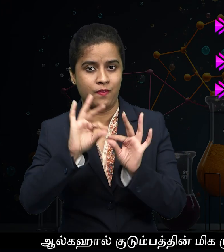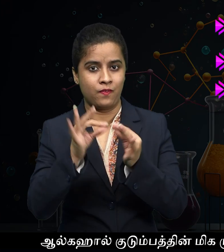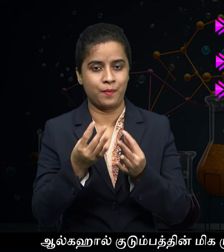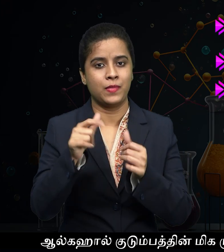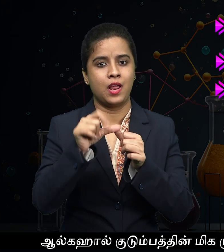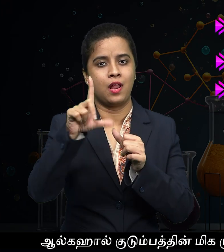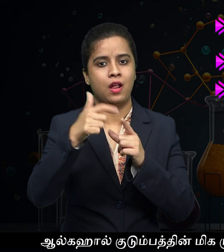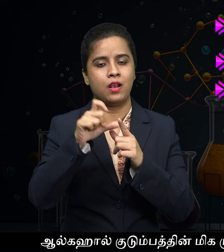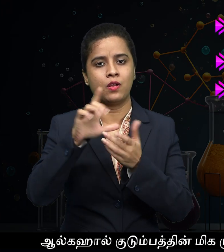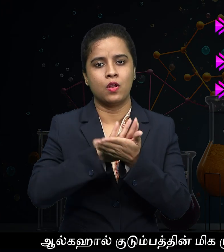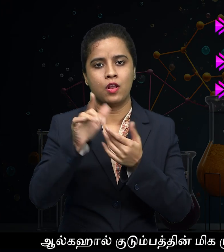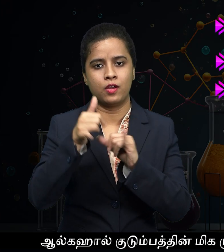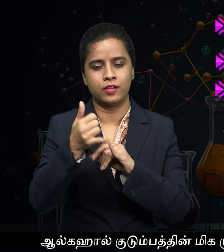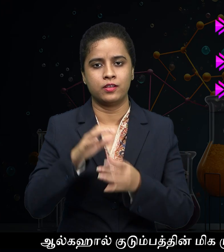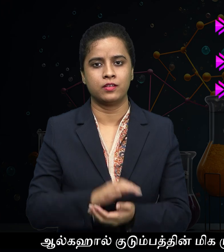ஒன்றாகும்.